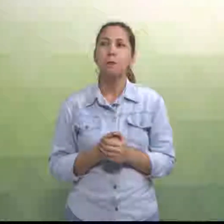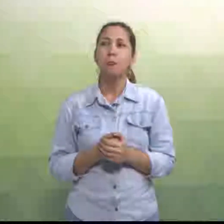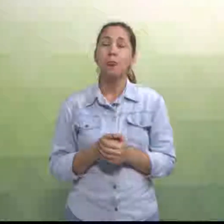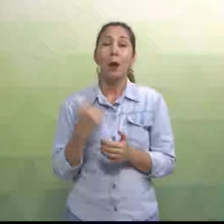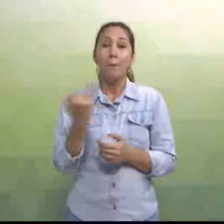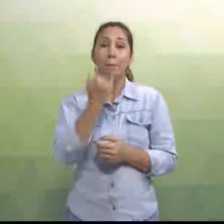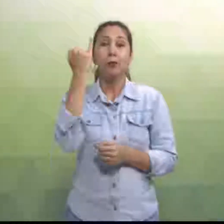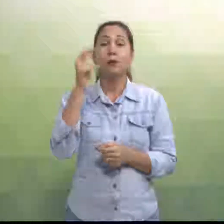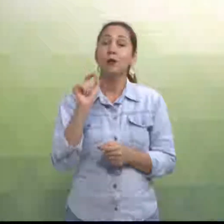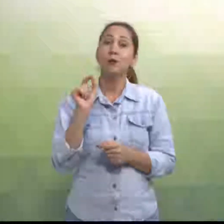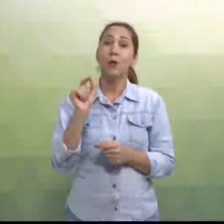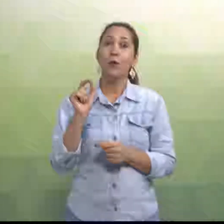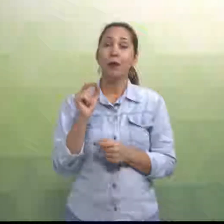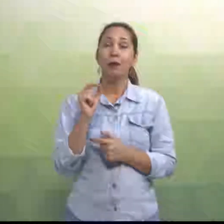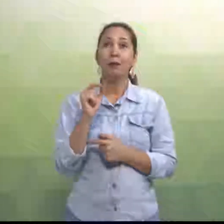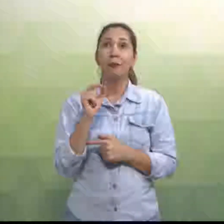vai sofrer.